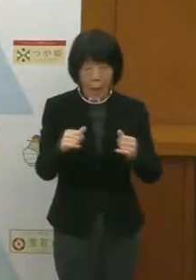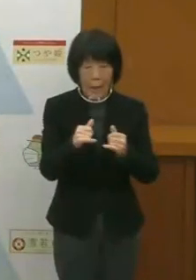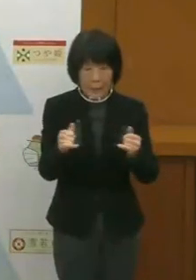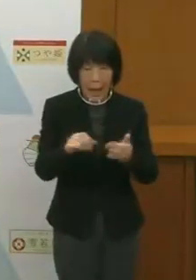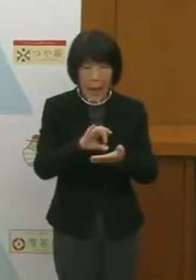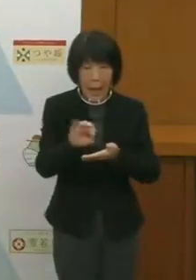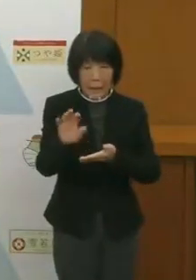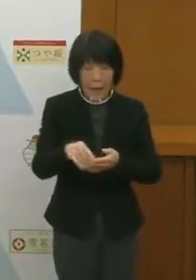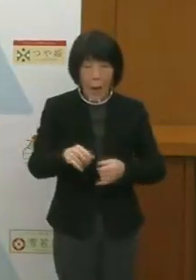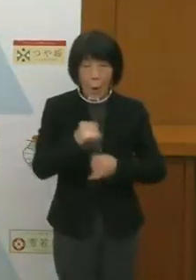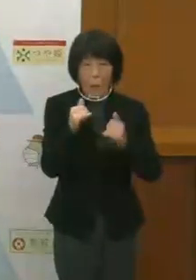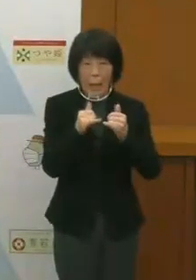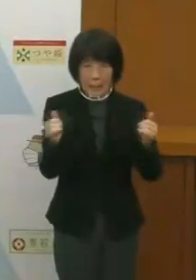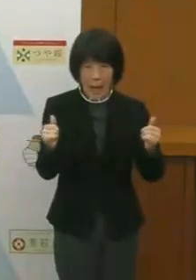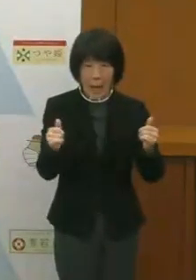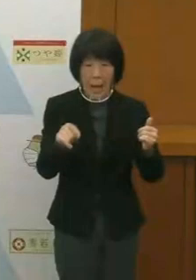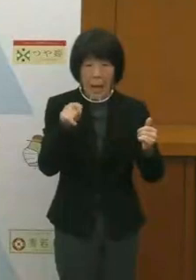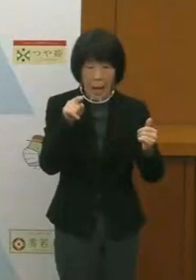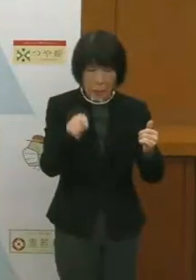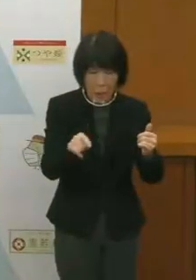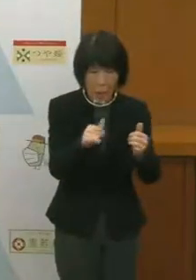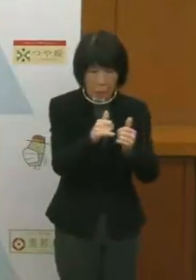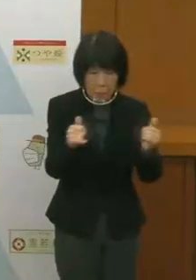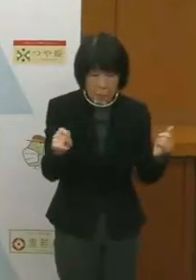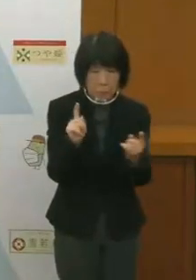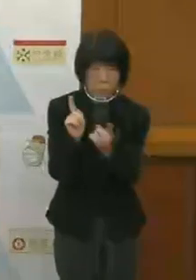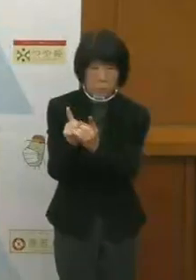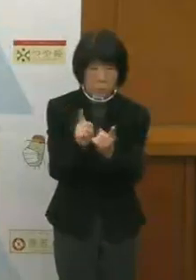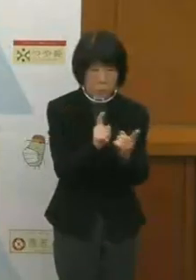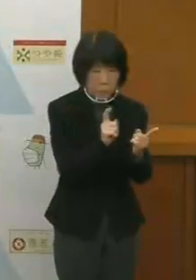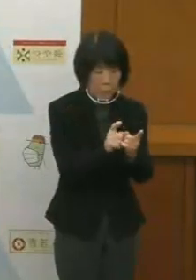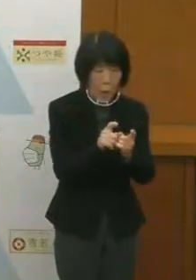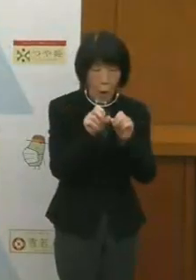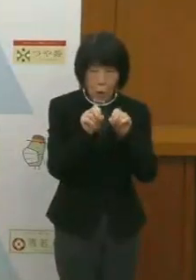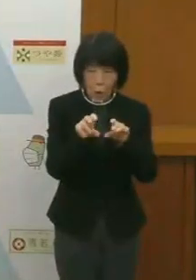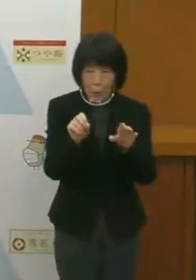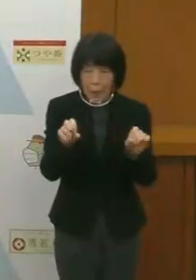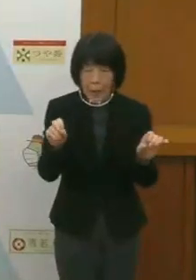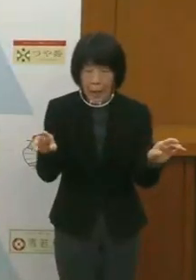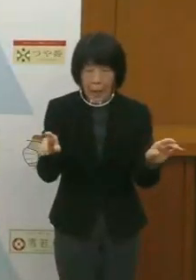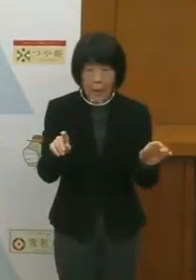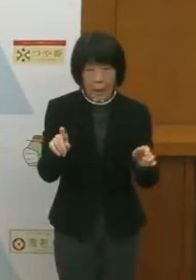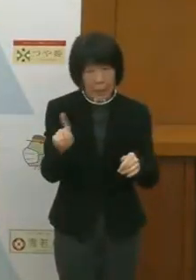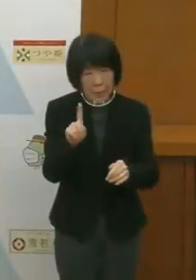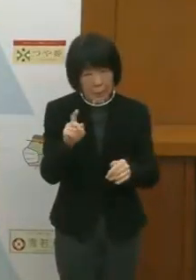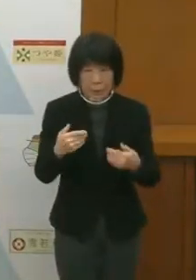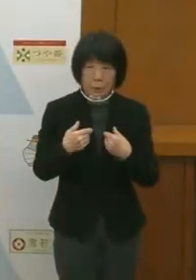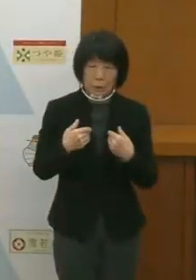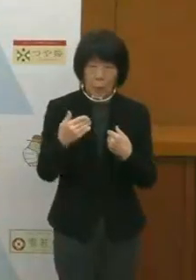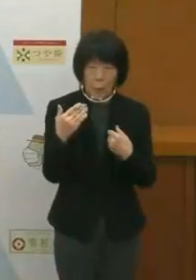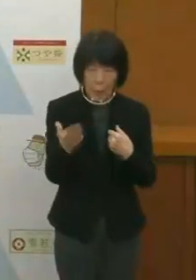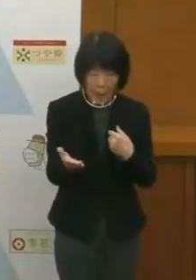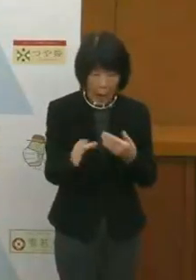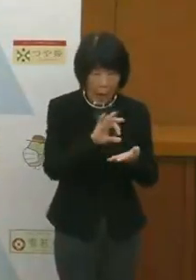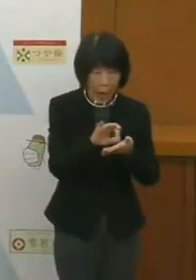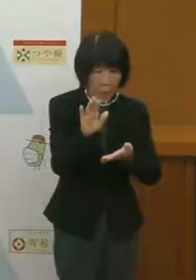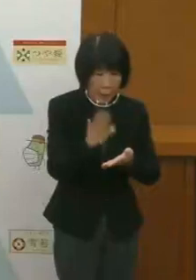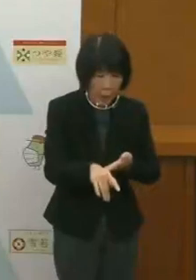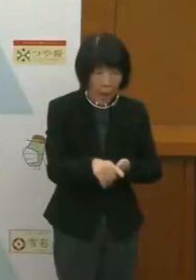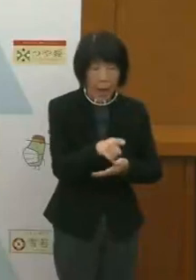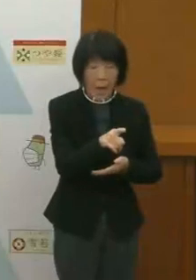かいますよね、 はい、 で、まあ、そういった人たちに対してどういう呼びかけが必要なのか、まあ買ったはいいけれ